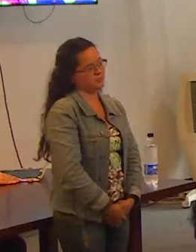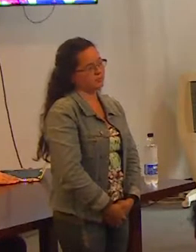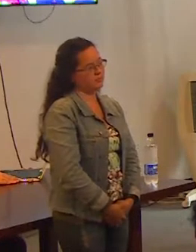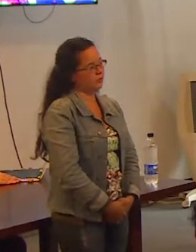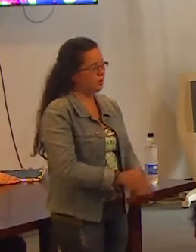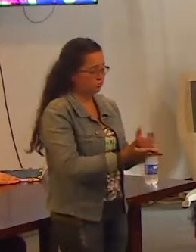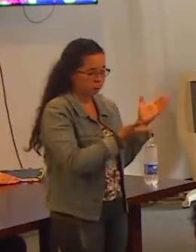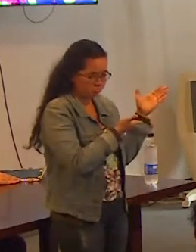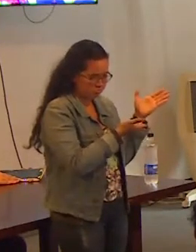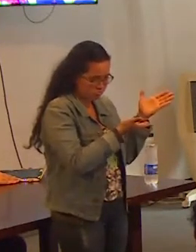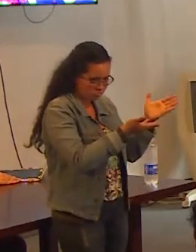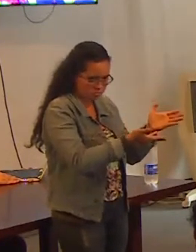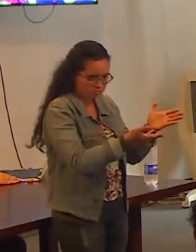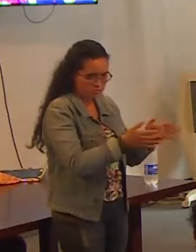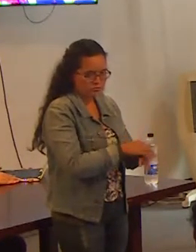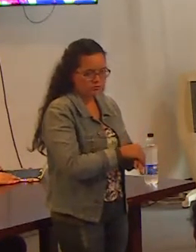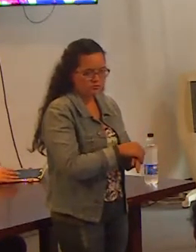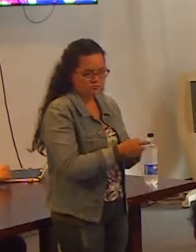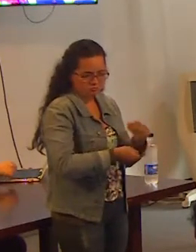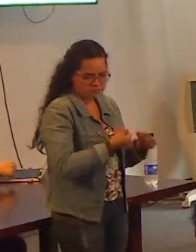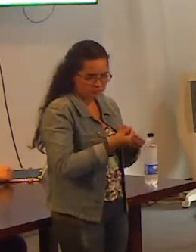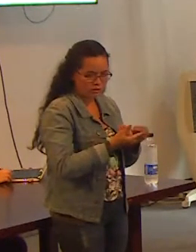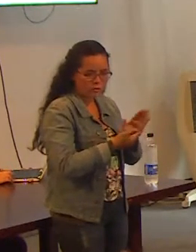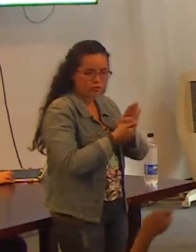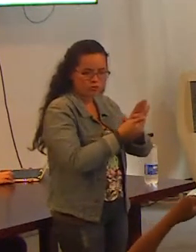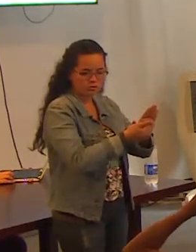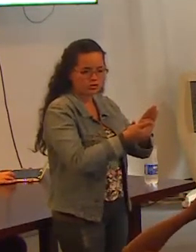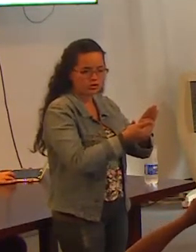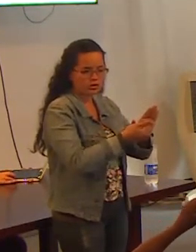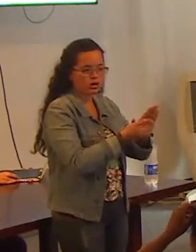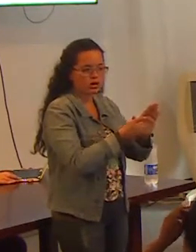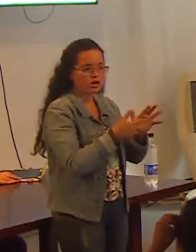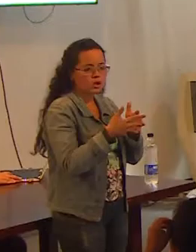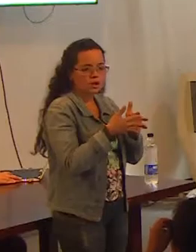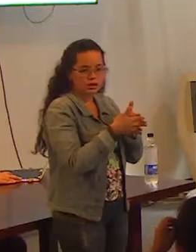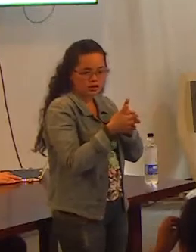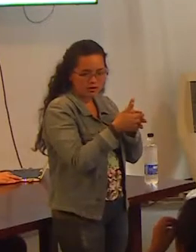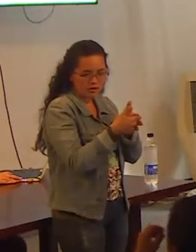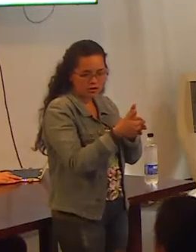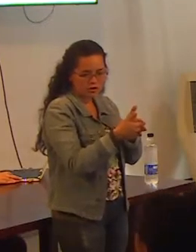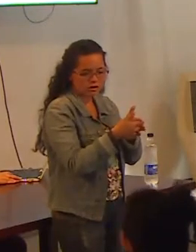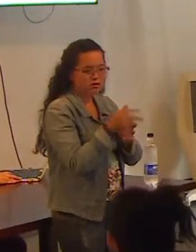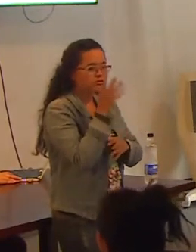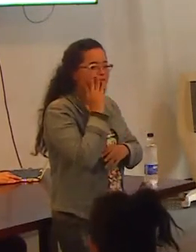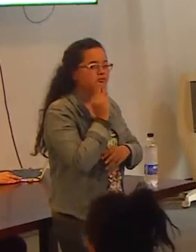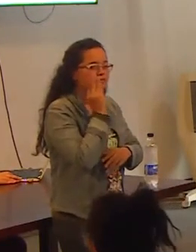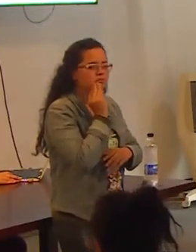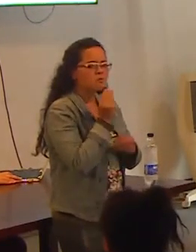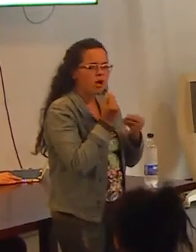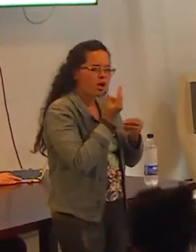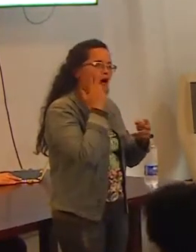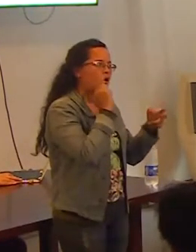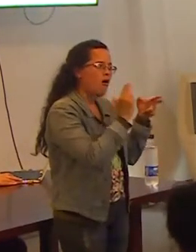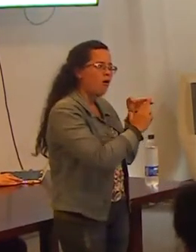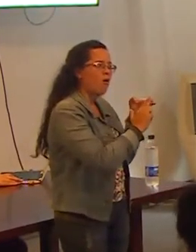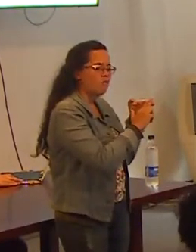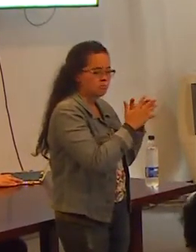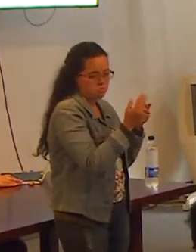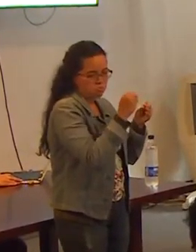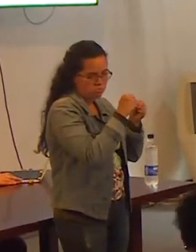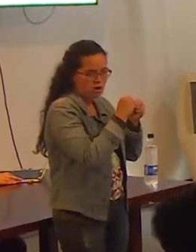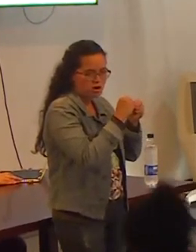A continuación vamos a desarrollar nuestra sistematización de experiencias, entonces para que conozcan un poco más